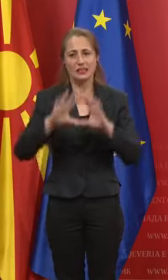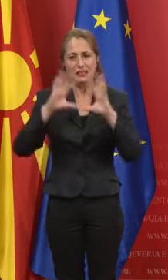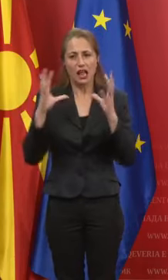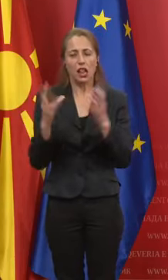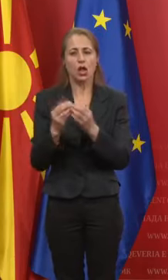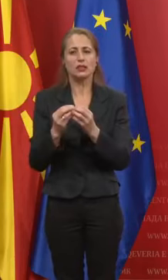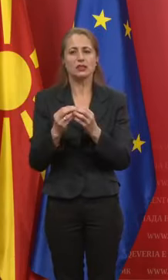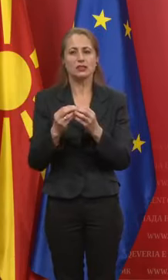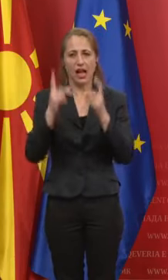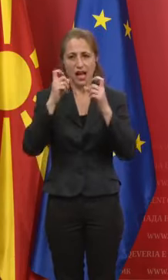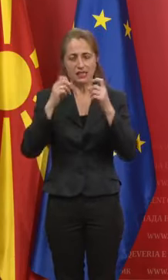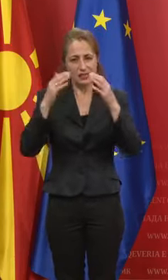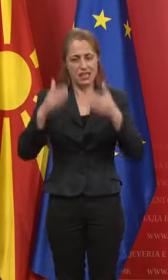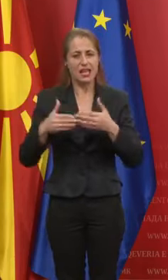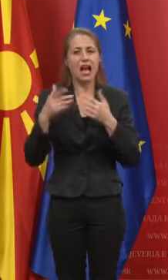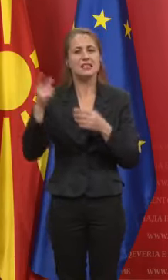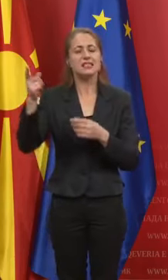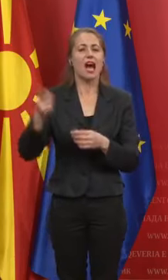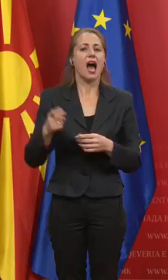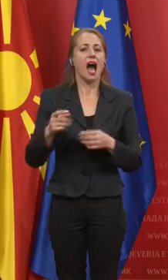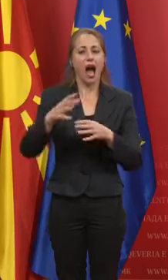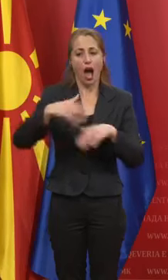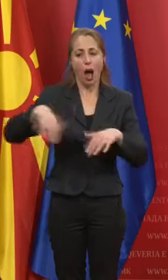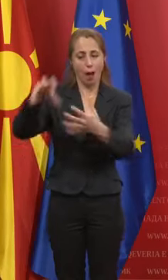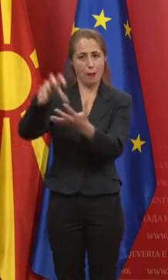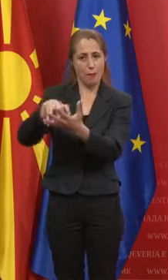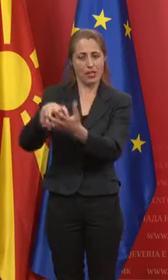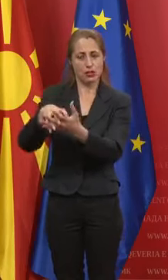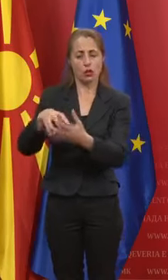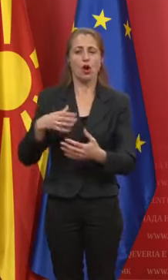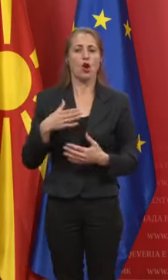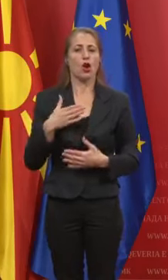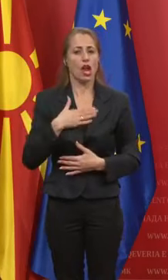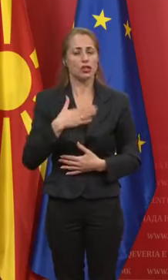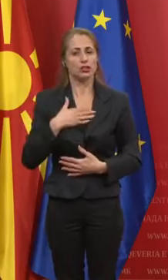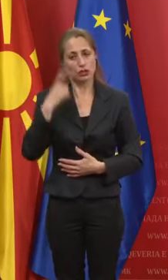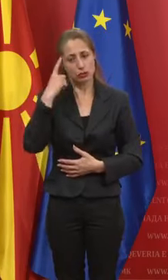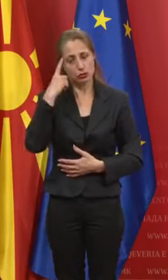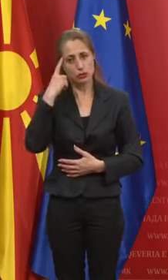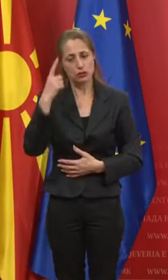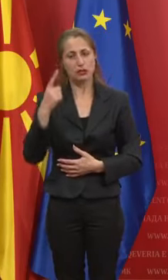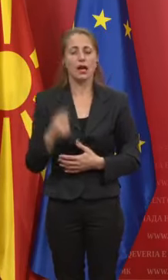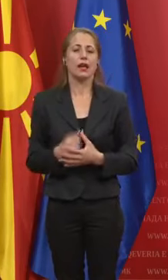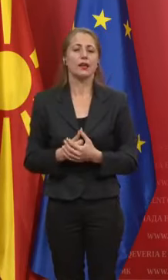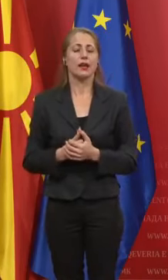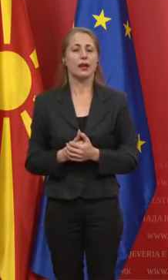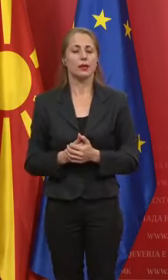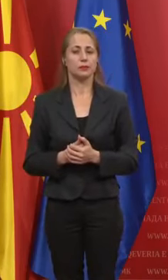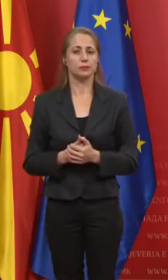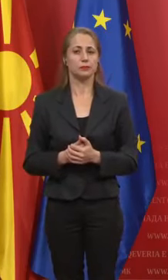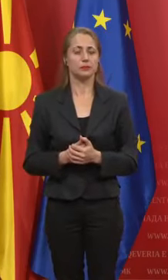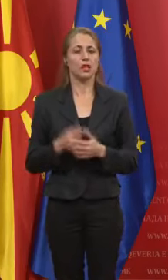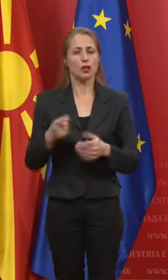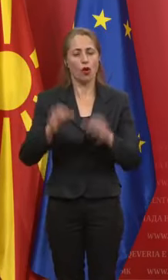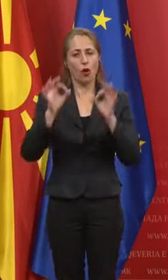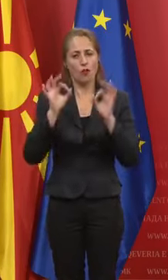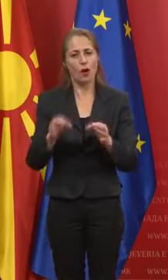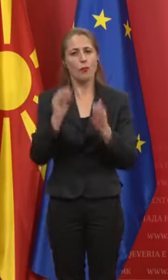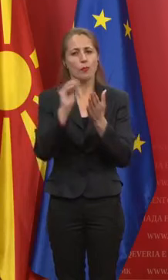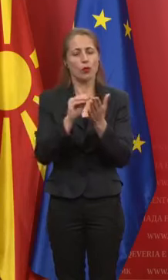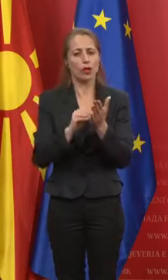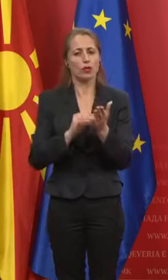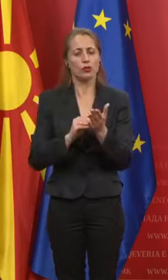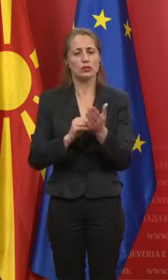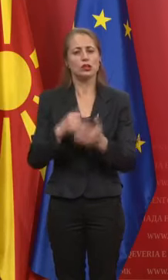целосна слика за епидемијата во регионот, за кој што нашите сознанија се од официјалните податоци,